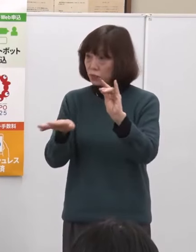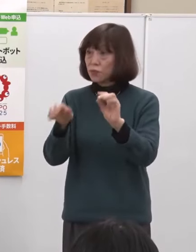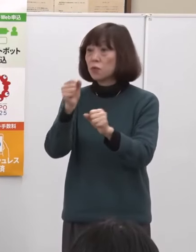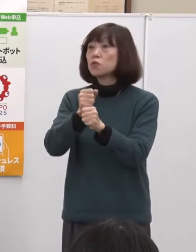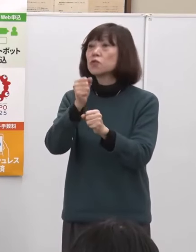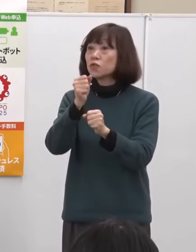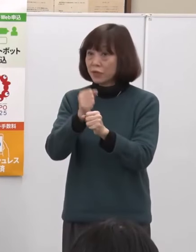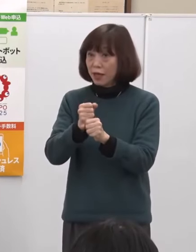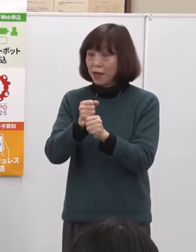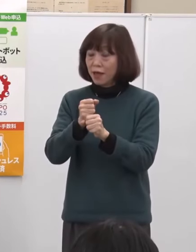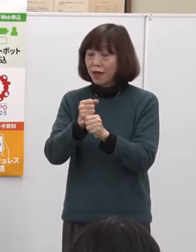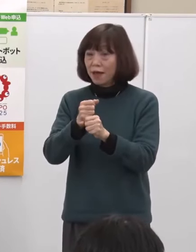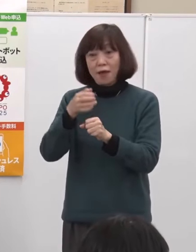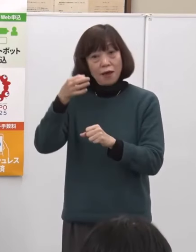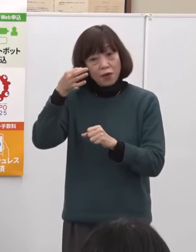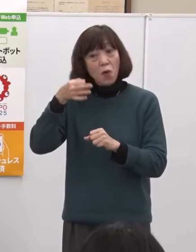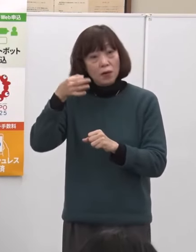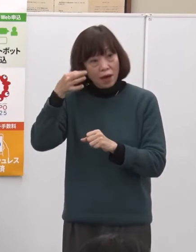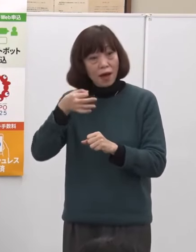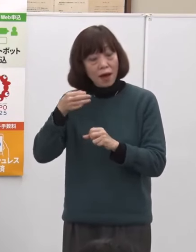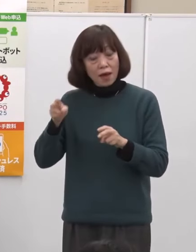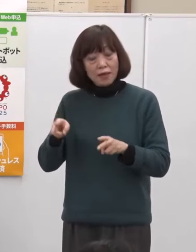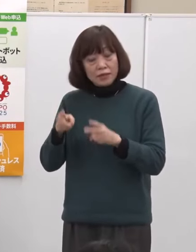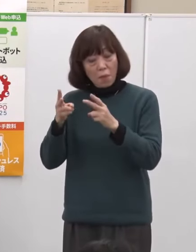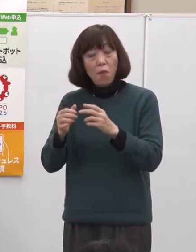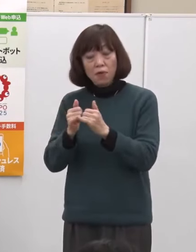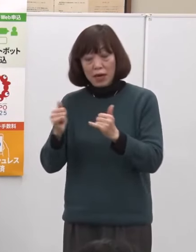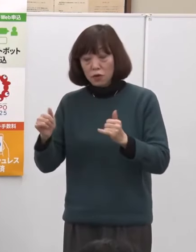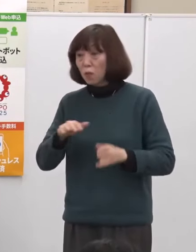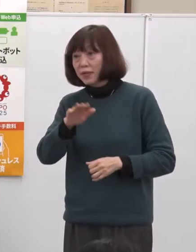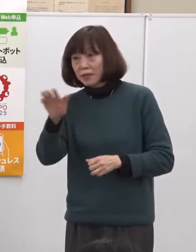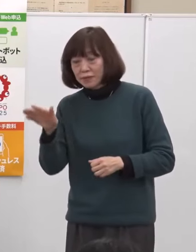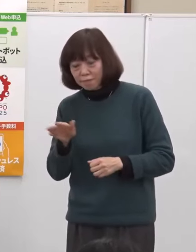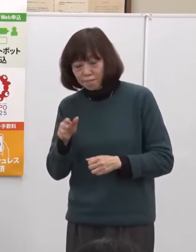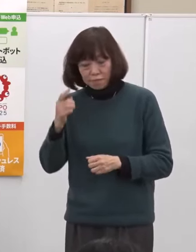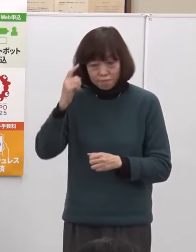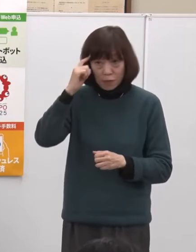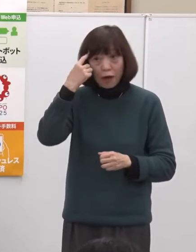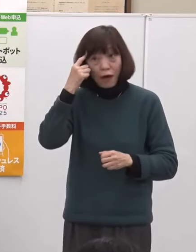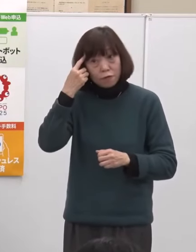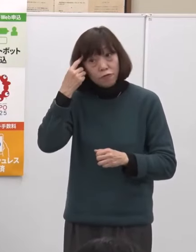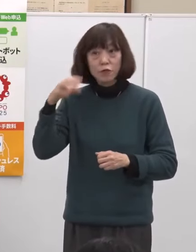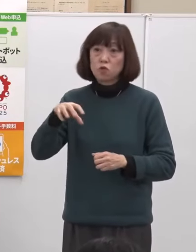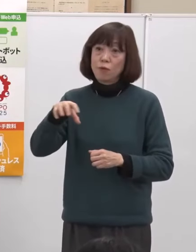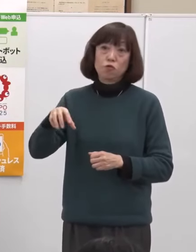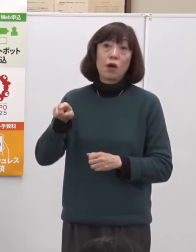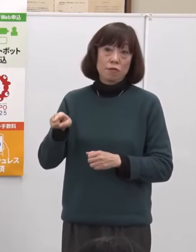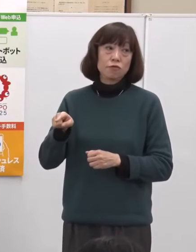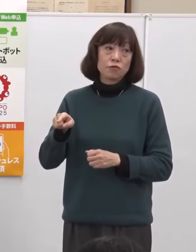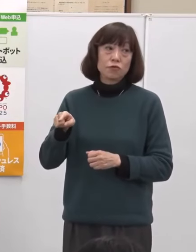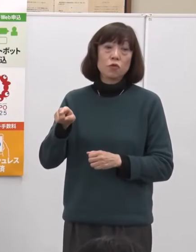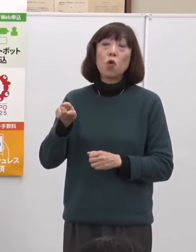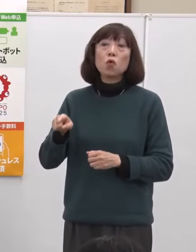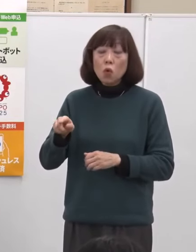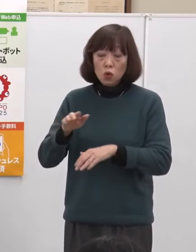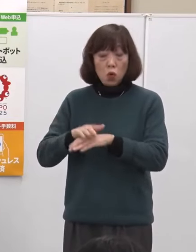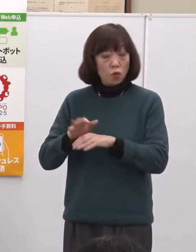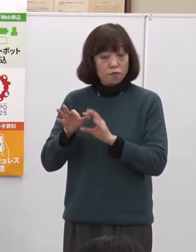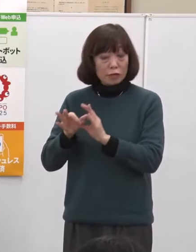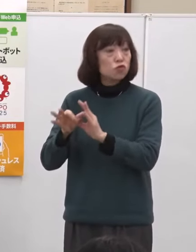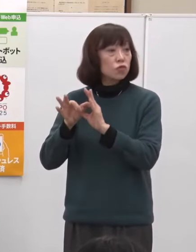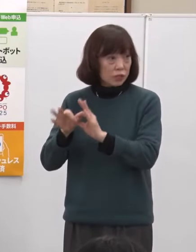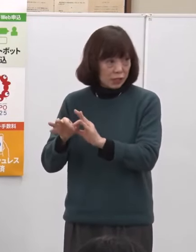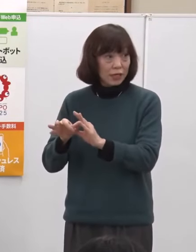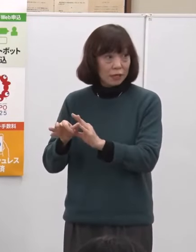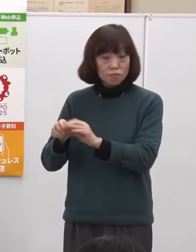評価、この専門家も入って、きっちり検討するセクションがあって、でそこは所定の手続きにのっと